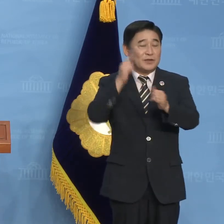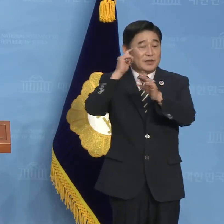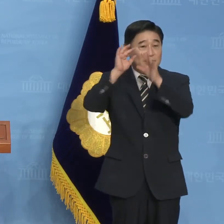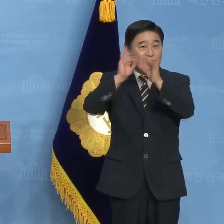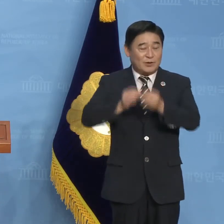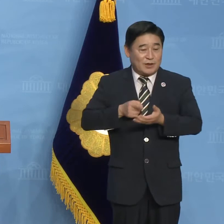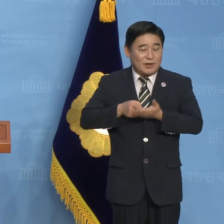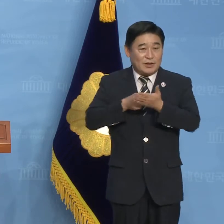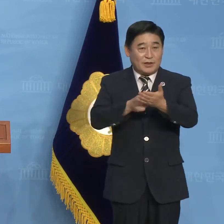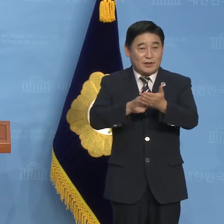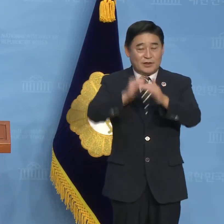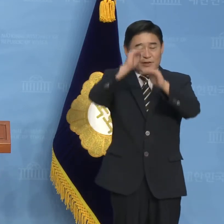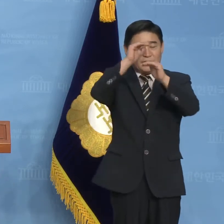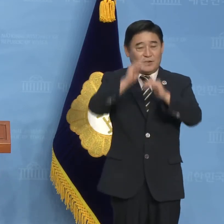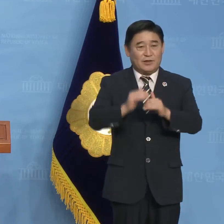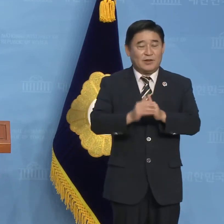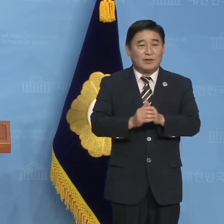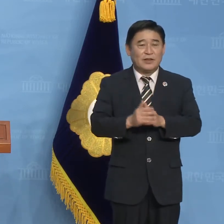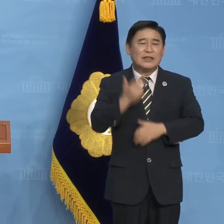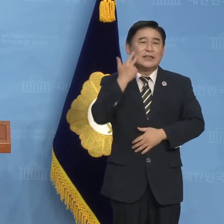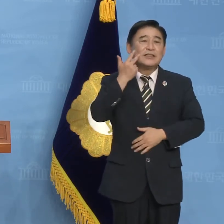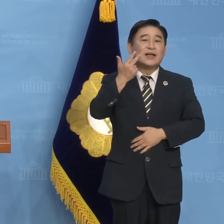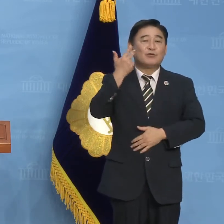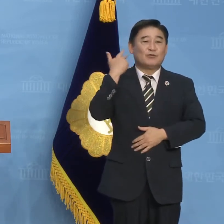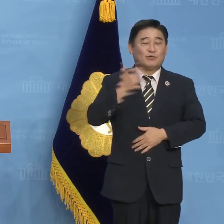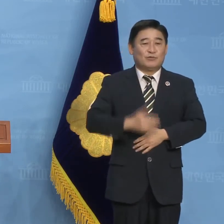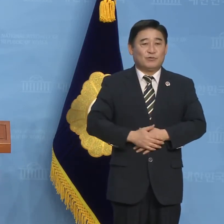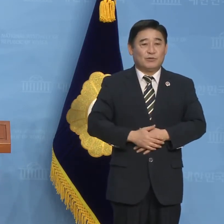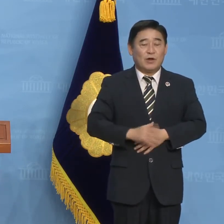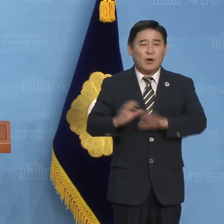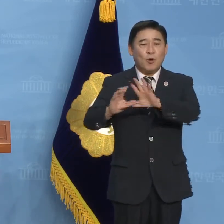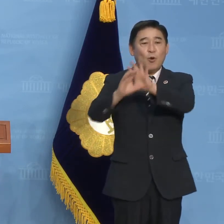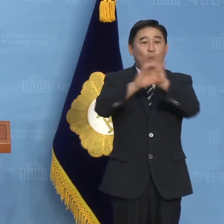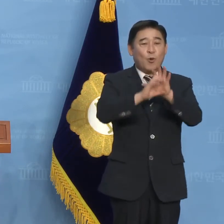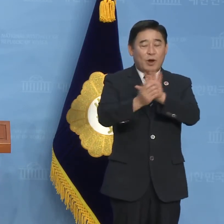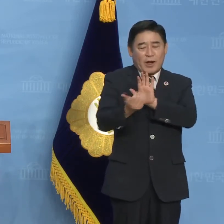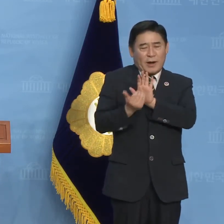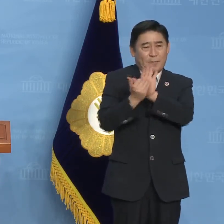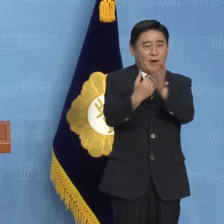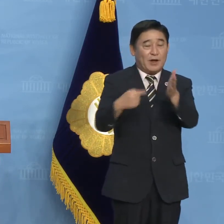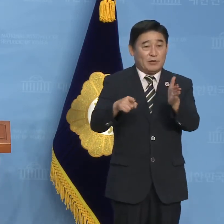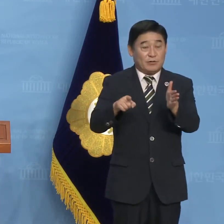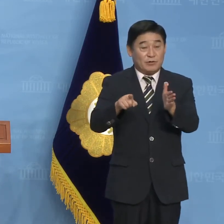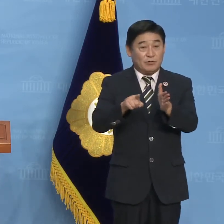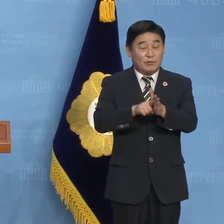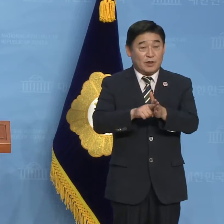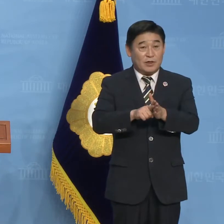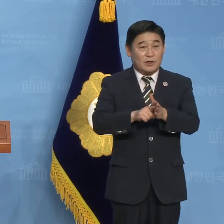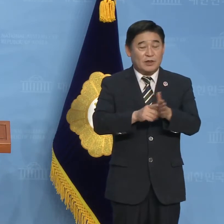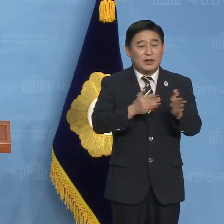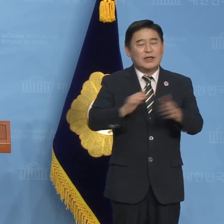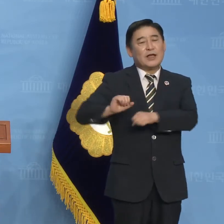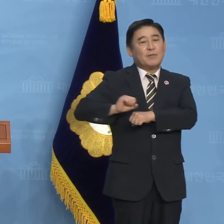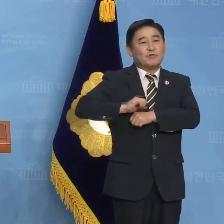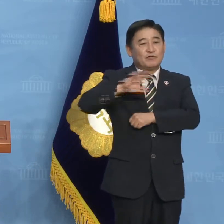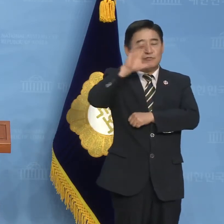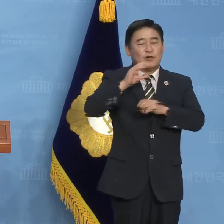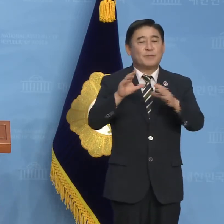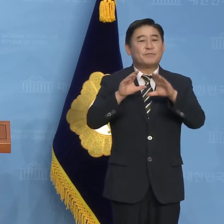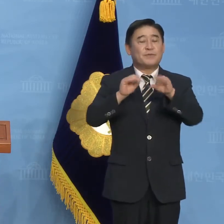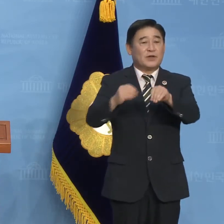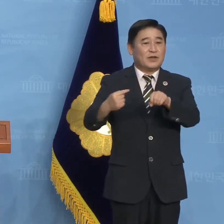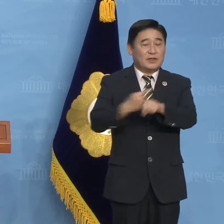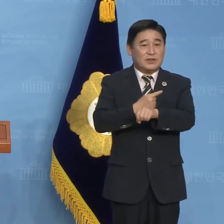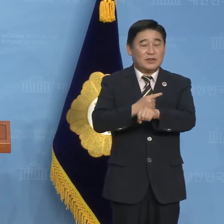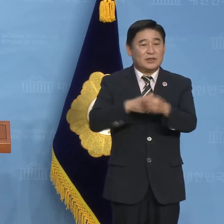청원 접수 현황입니다. 지난주 코로나19 예방을 위한 예비군 훈련 취소에 관한 청원 등